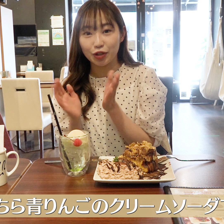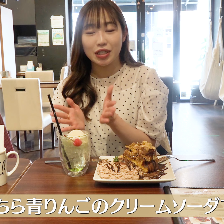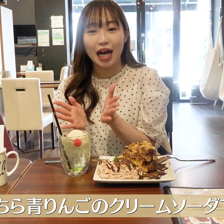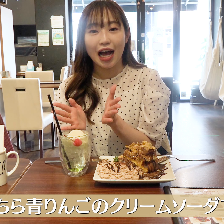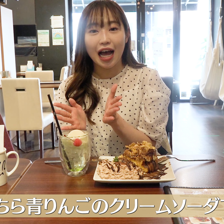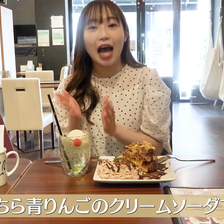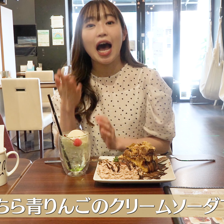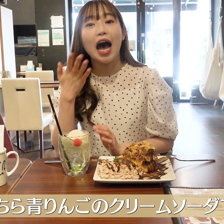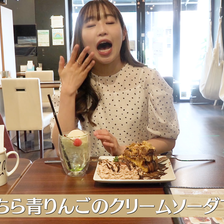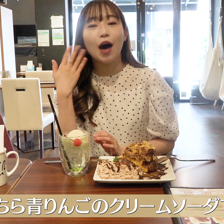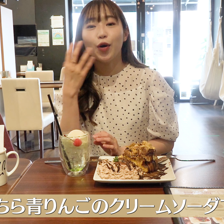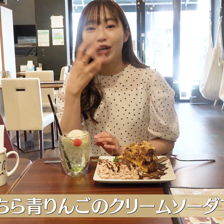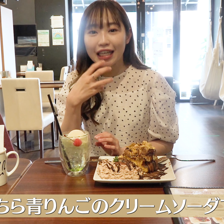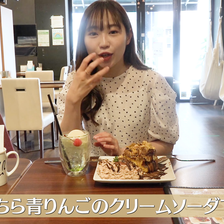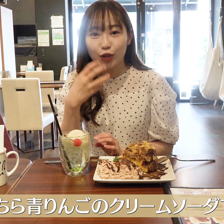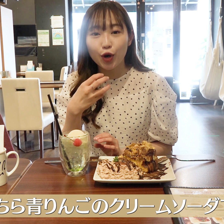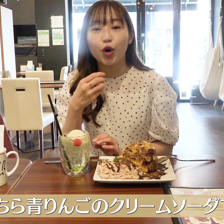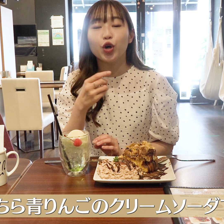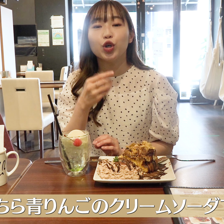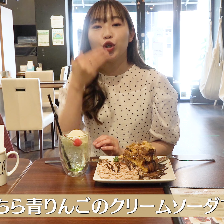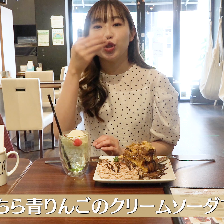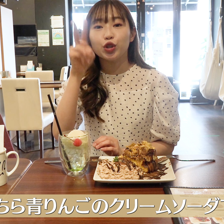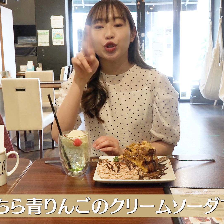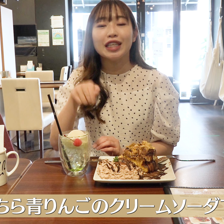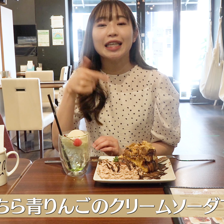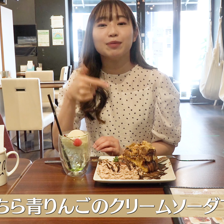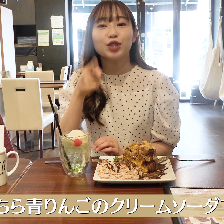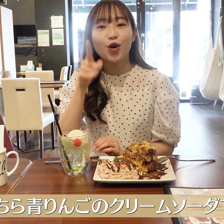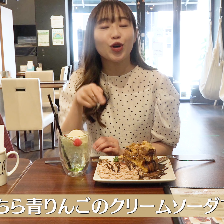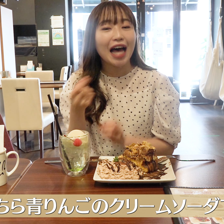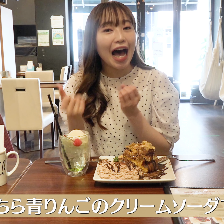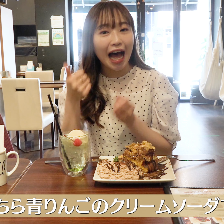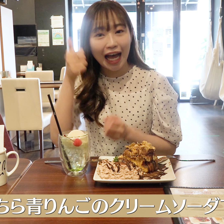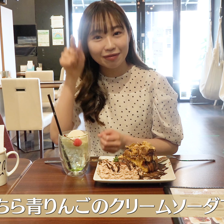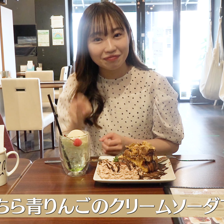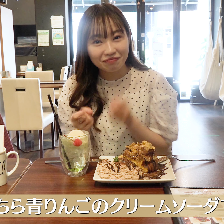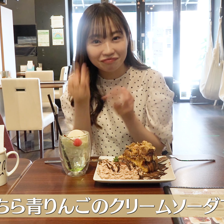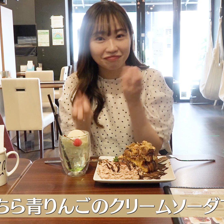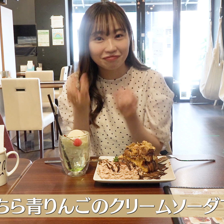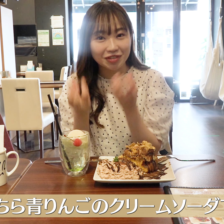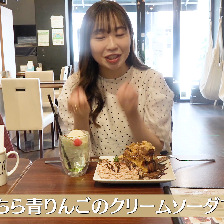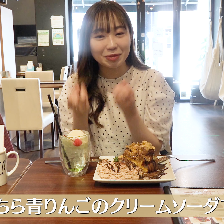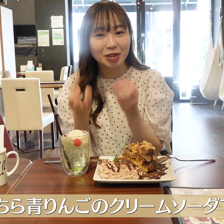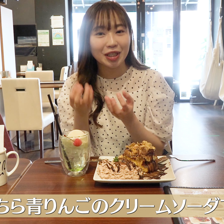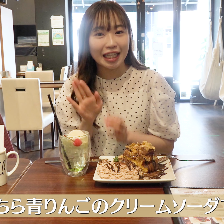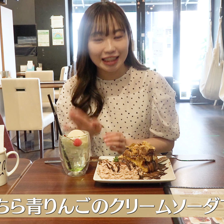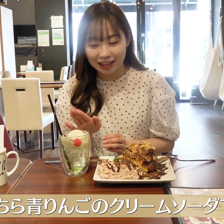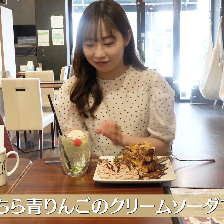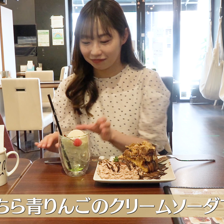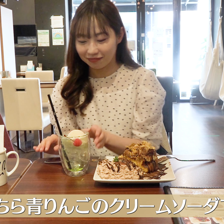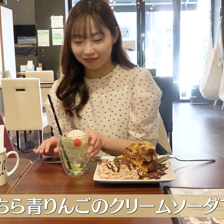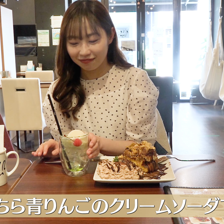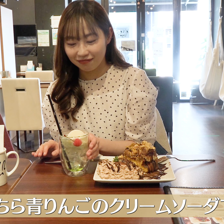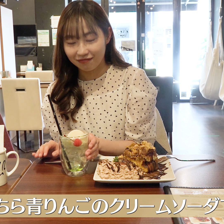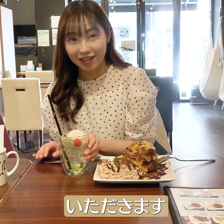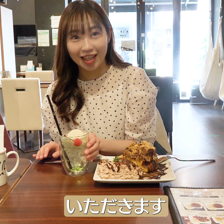ちら青りんごのクリームソーダ、クリームソーダです。いただき